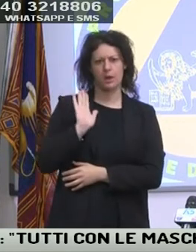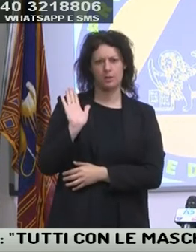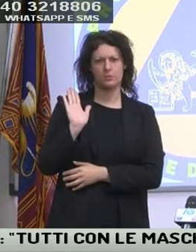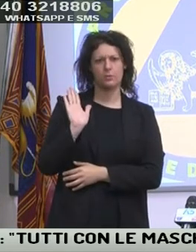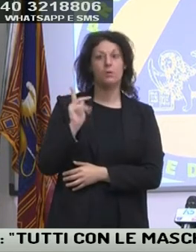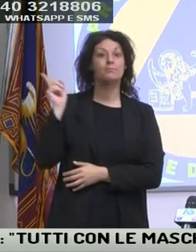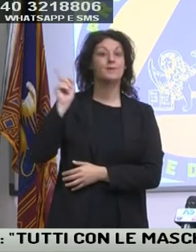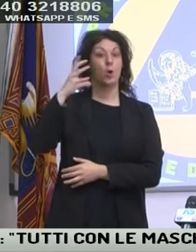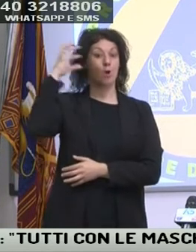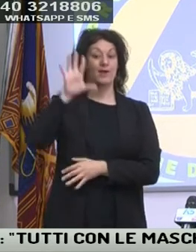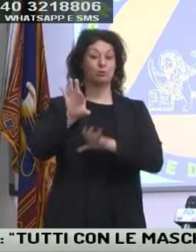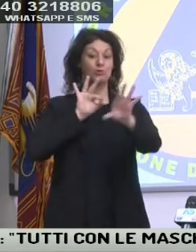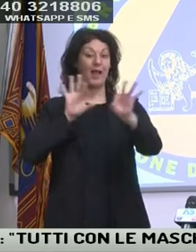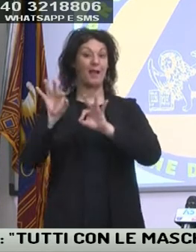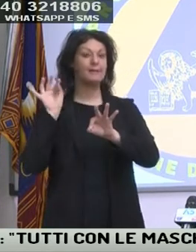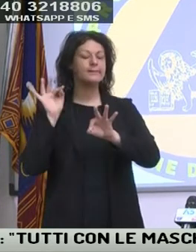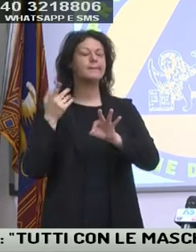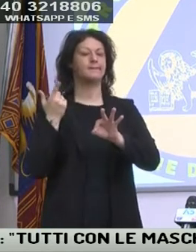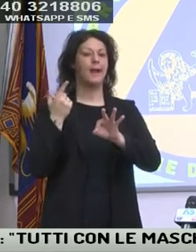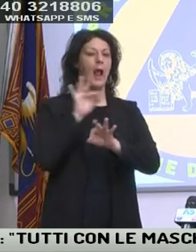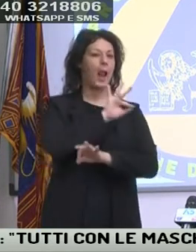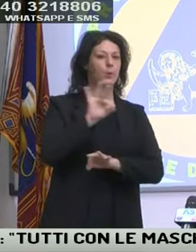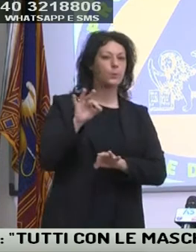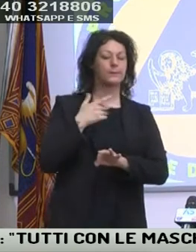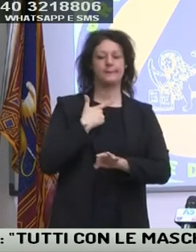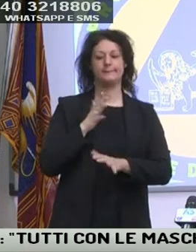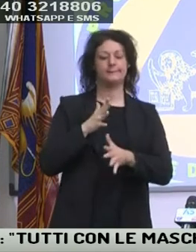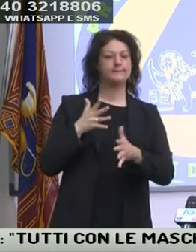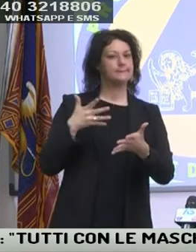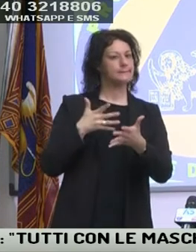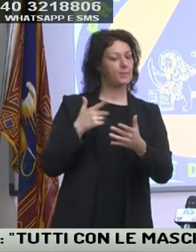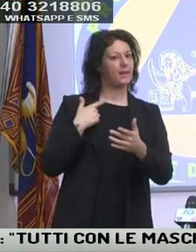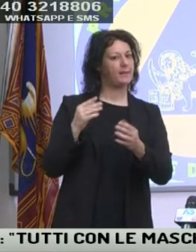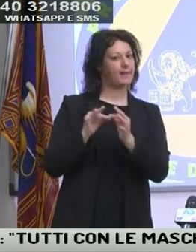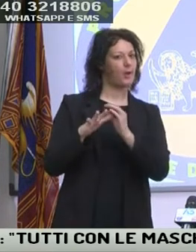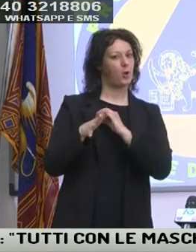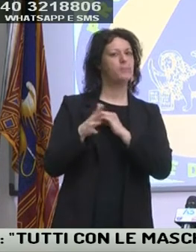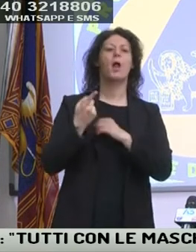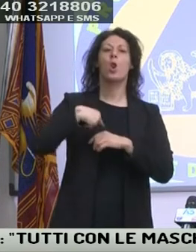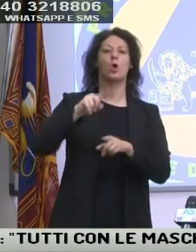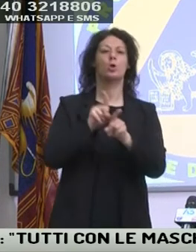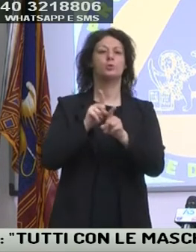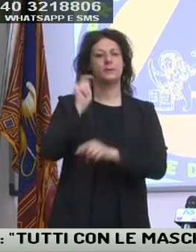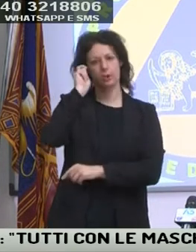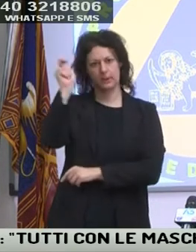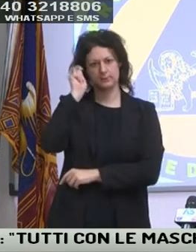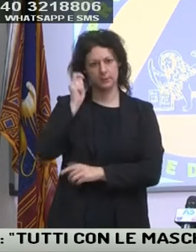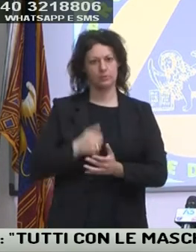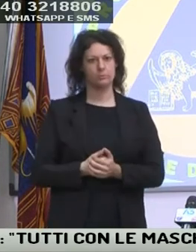sostenere alcune scelte. Però abbiamo chiesto che il governo prenda in mano questa